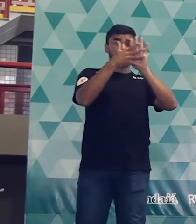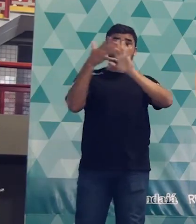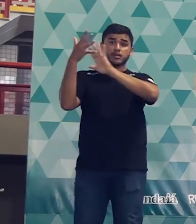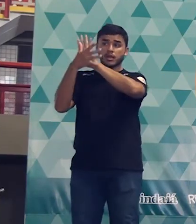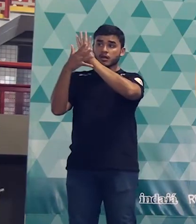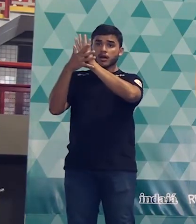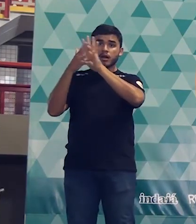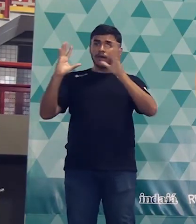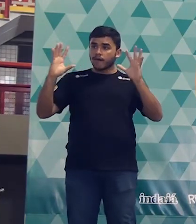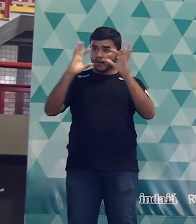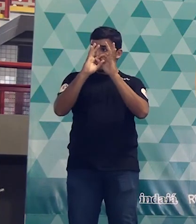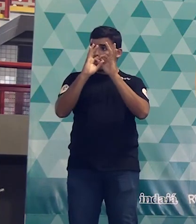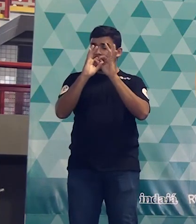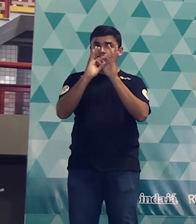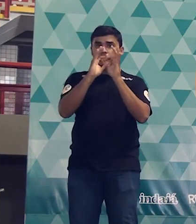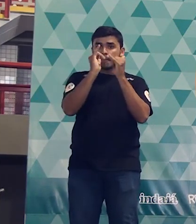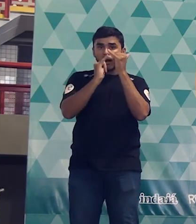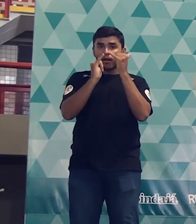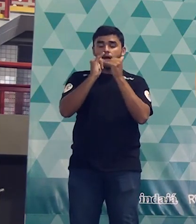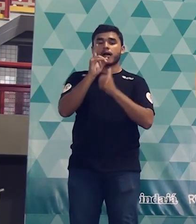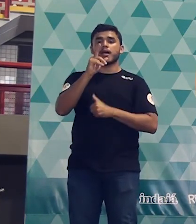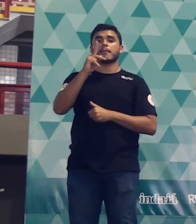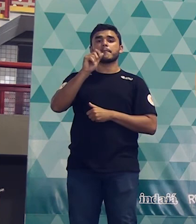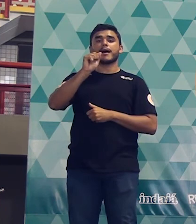temos paráfrase. Ok?